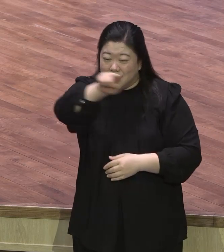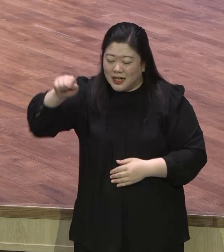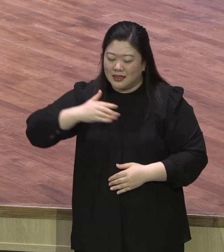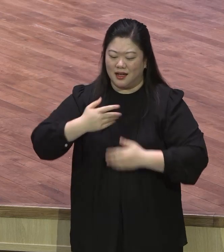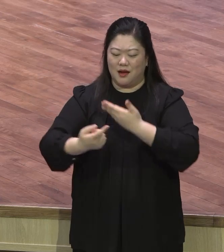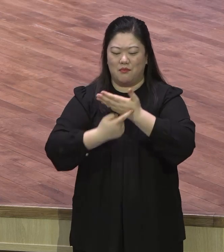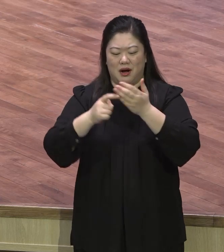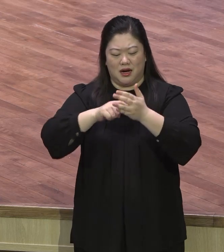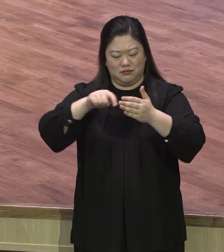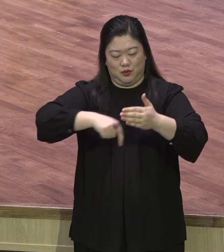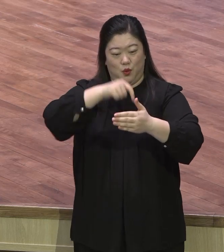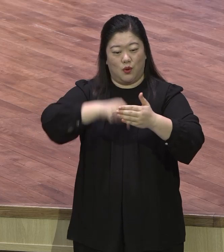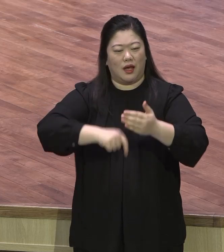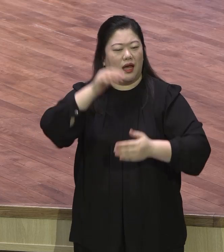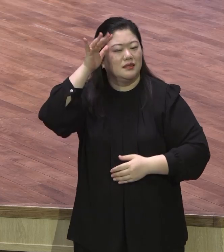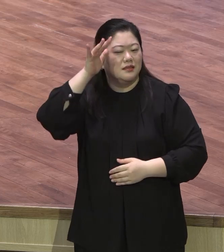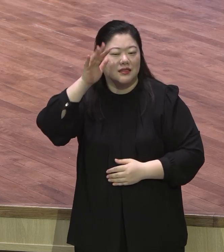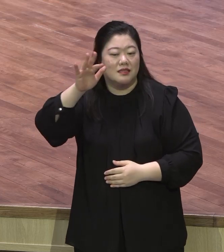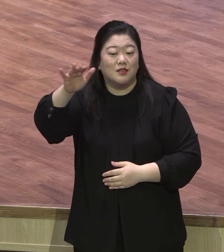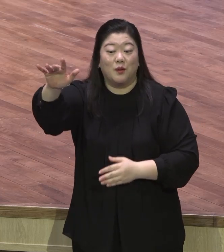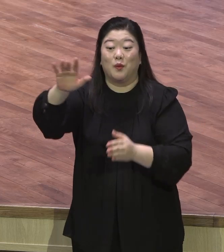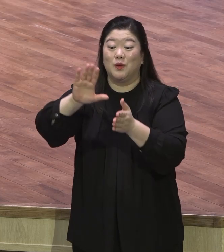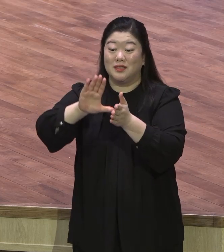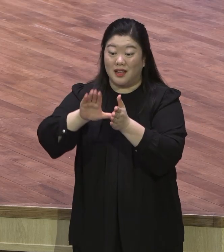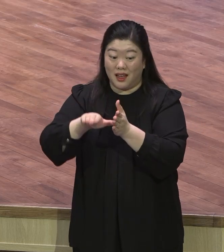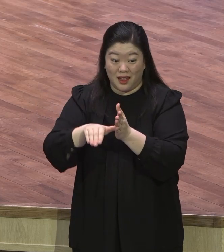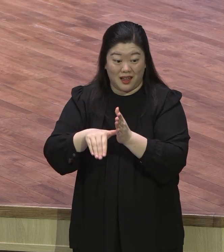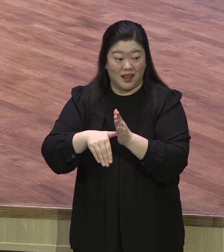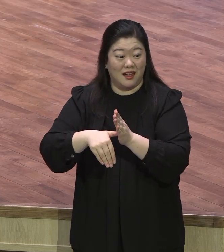속에 그리워 볼 때